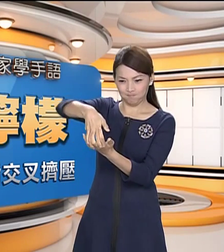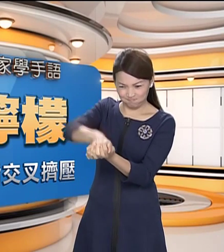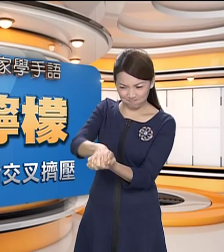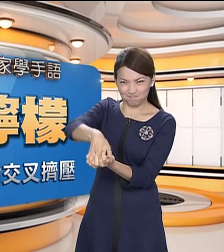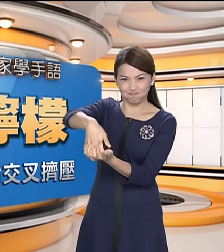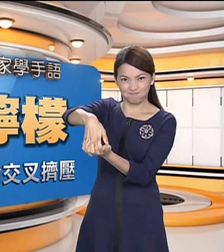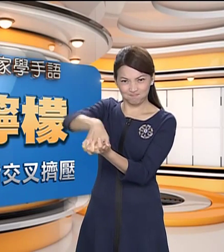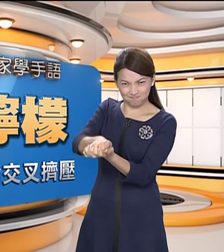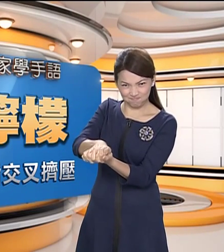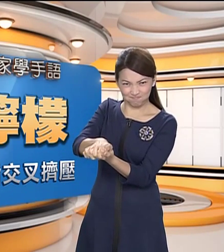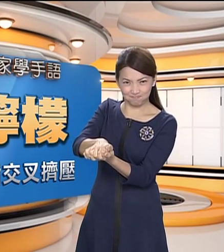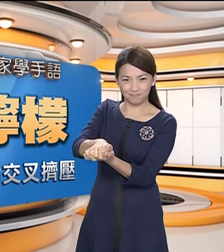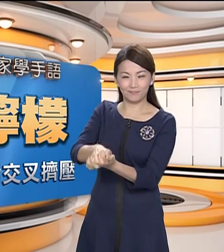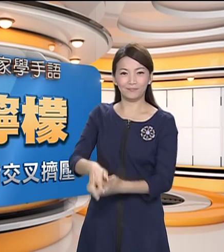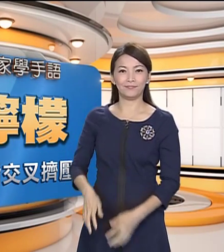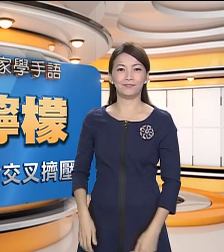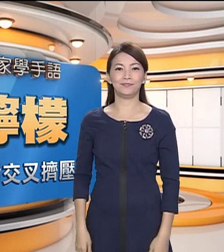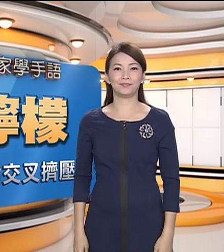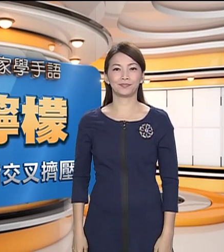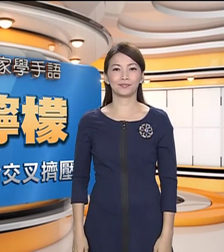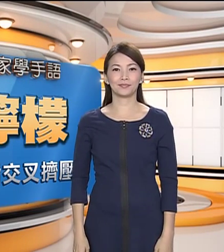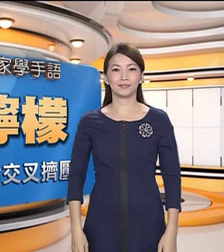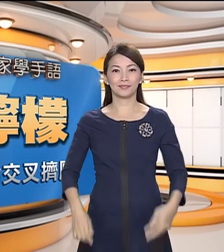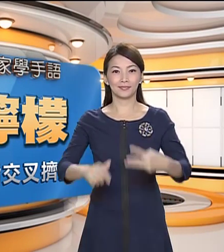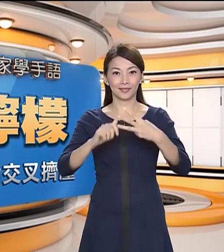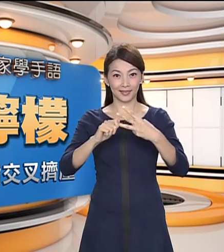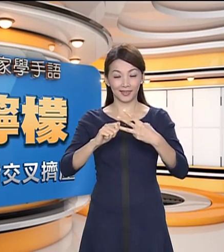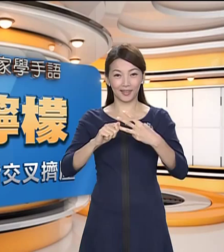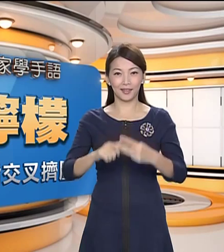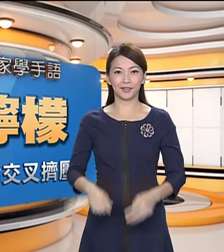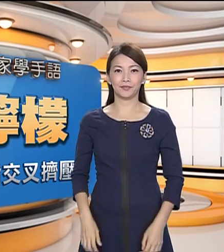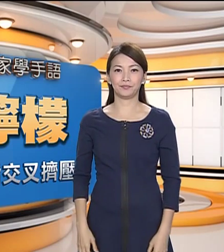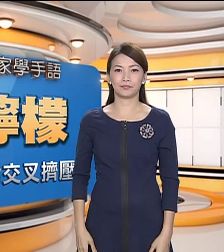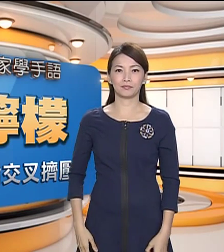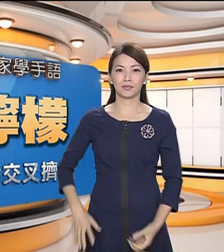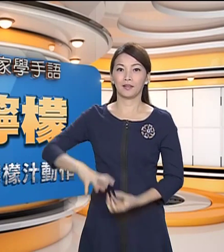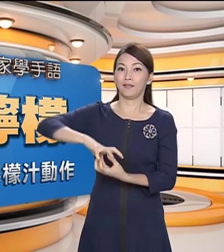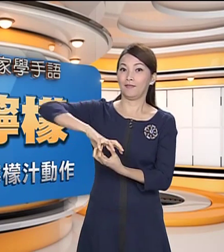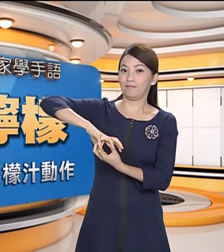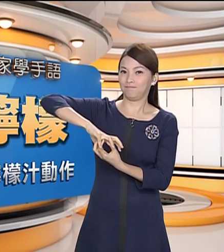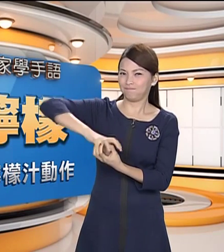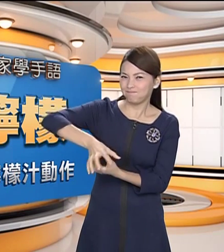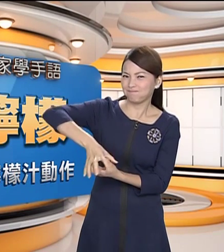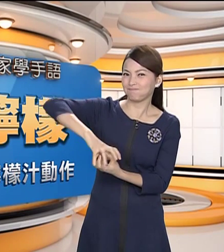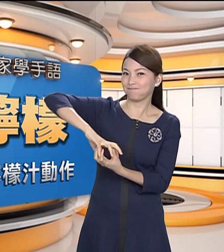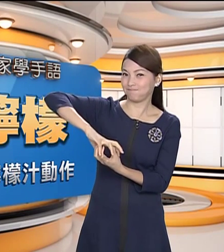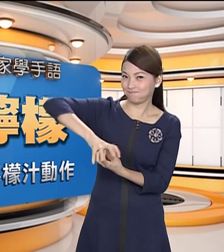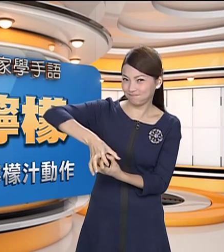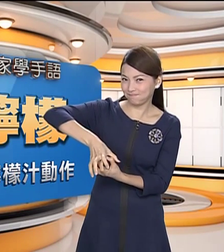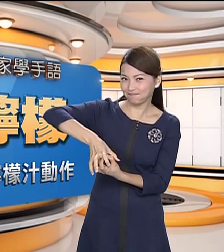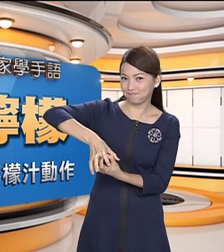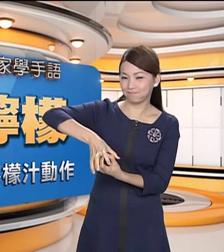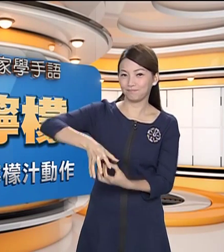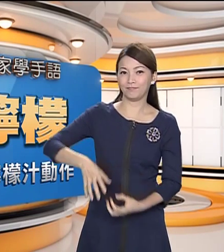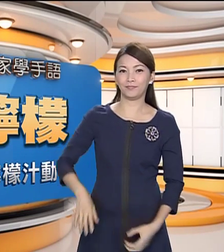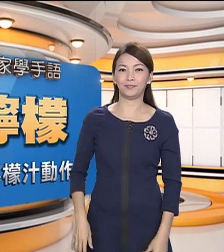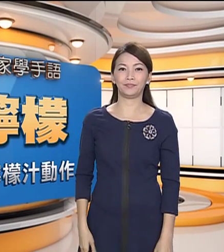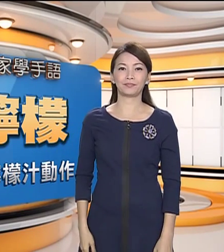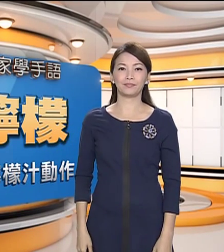这样也是柠檬的笔法。那第三种呢，是一手手指弯起来，另外一手在上面挤柠檬